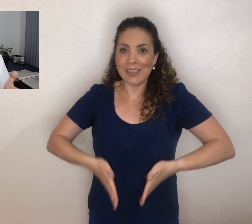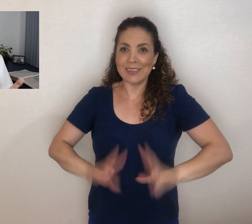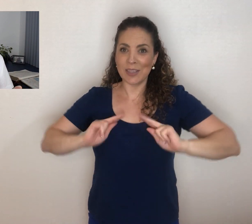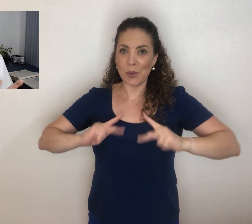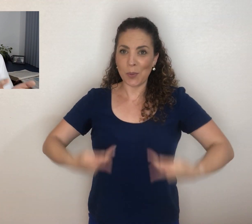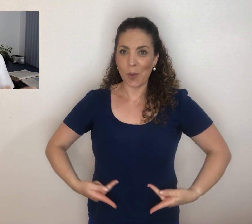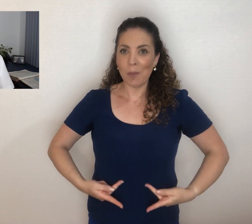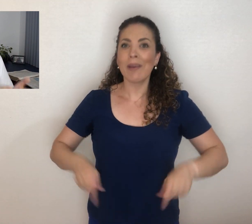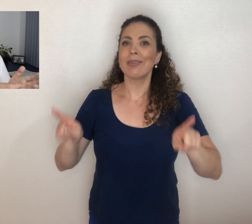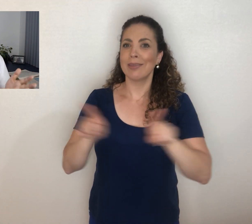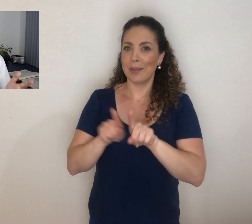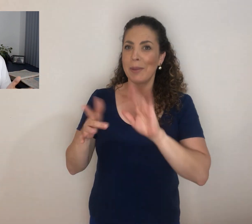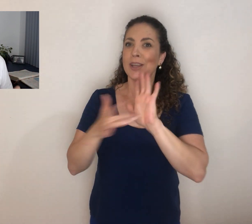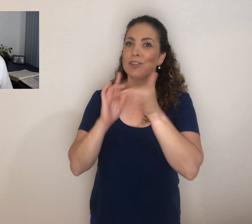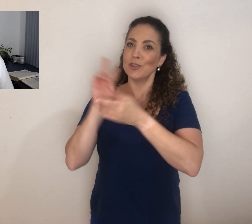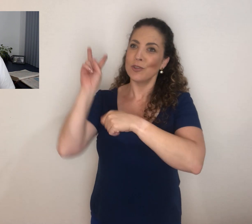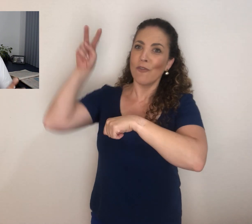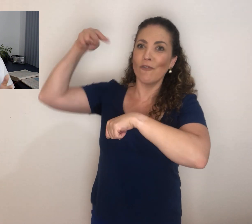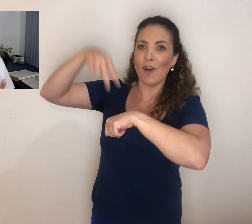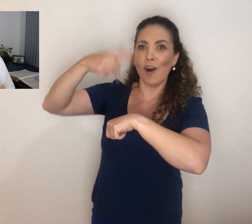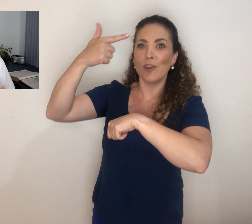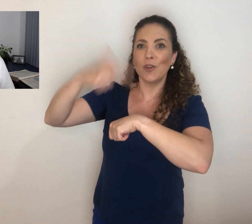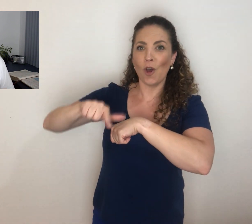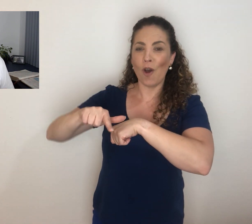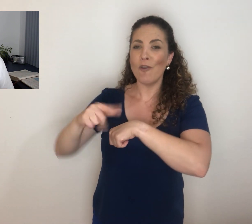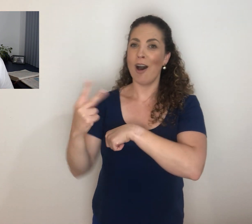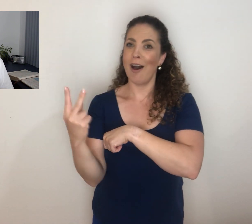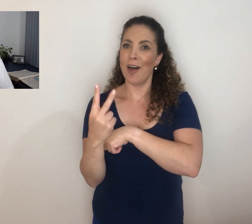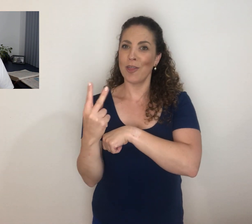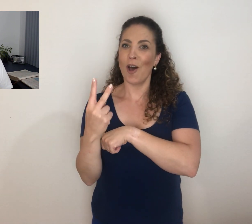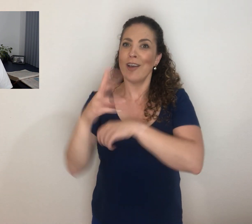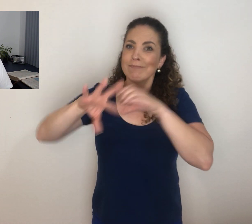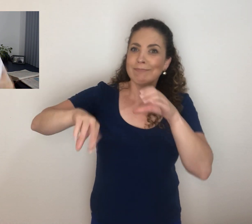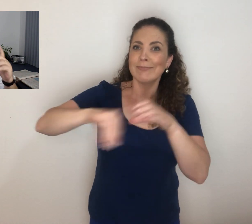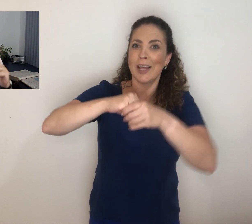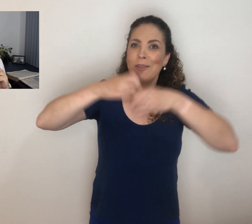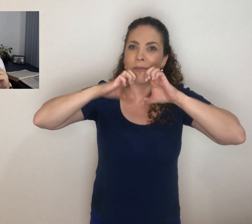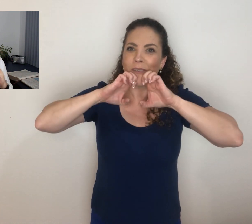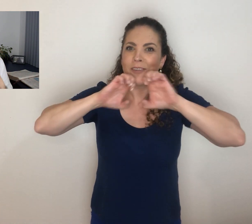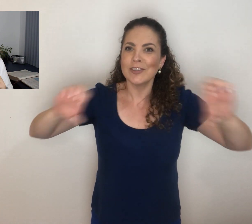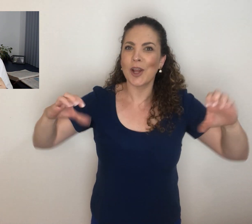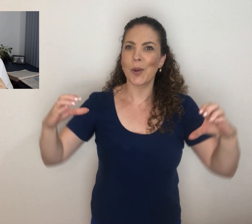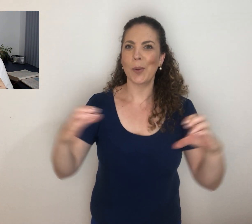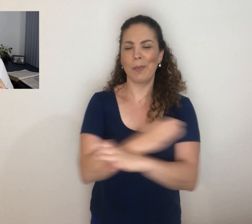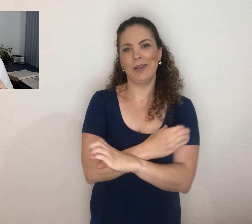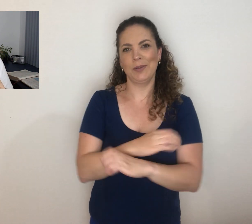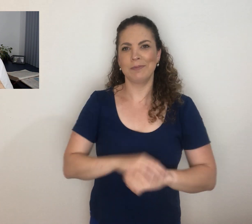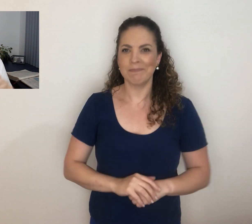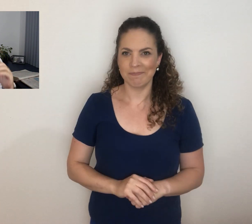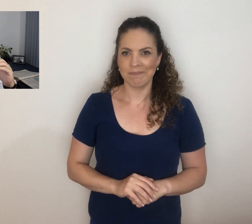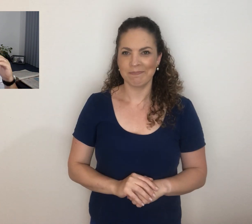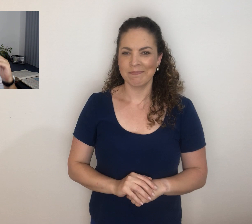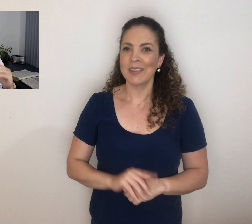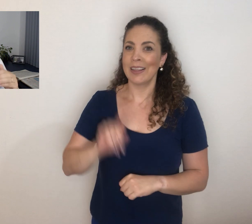E vimos que o tema também nos traz temor, seriedade e, acima de